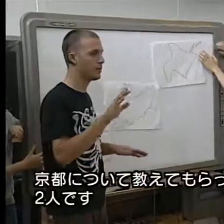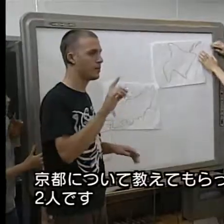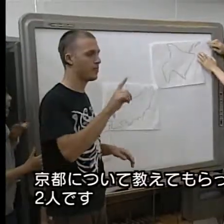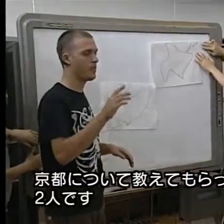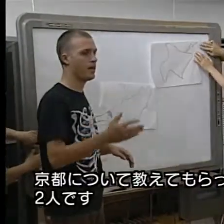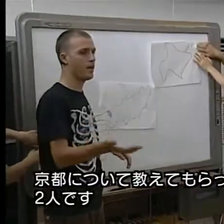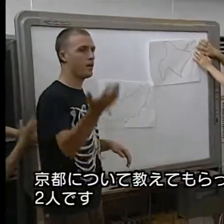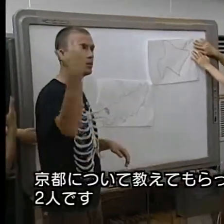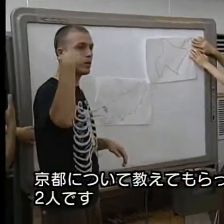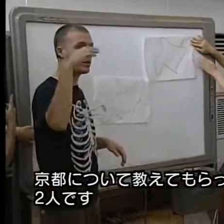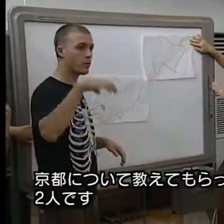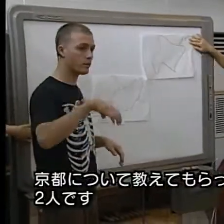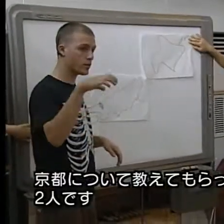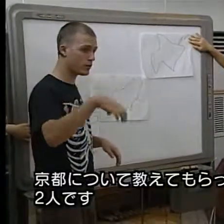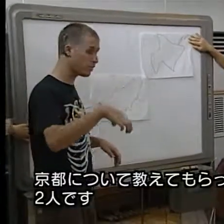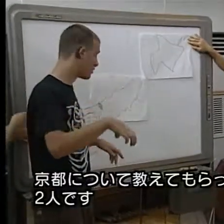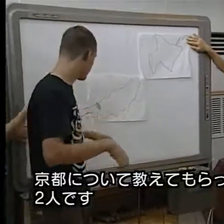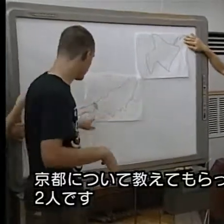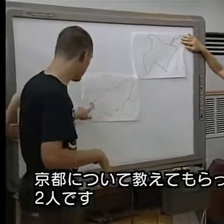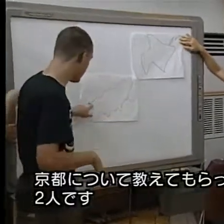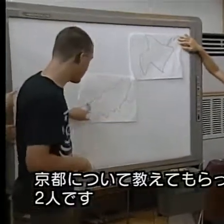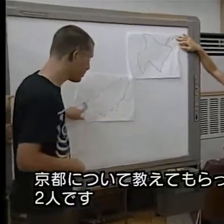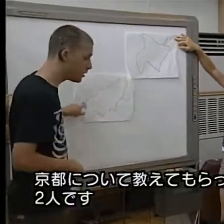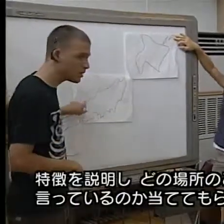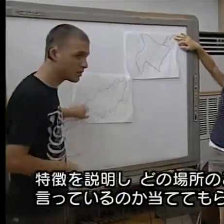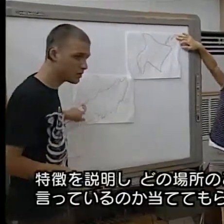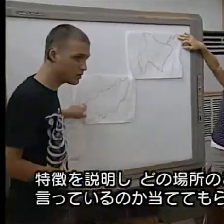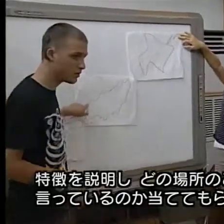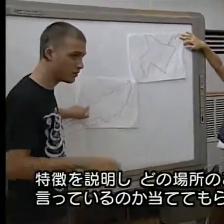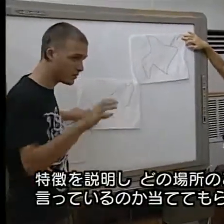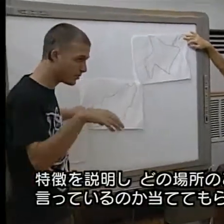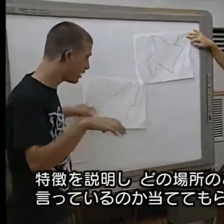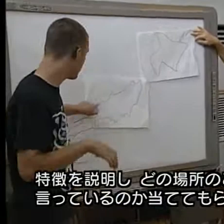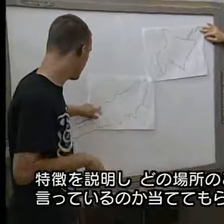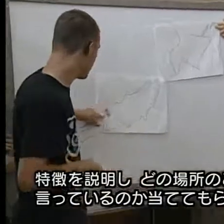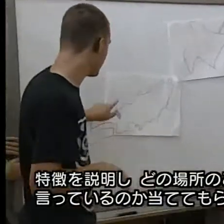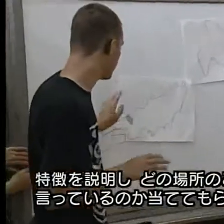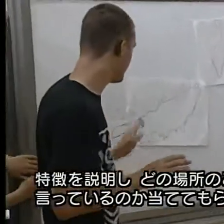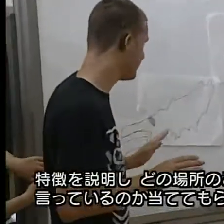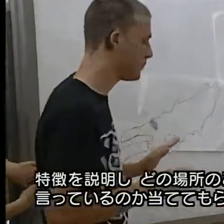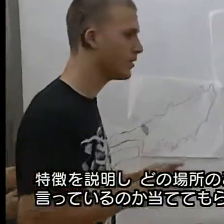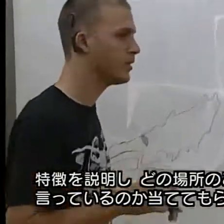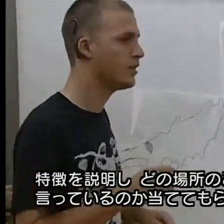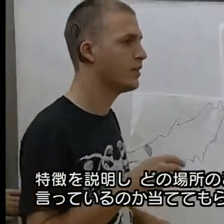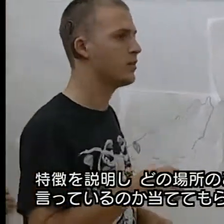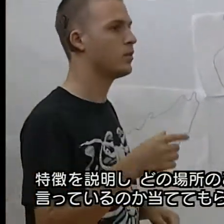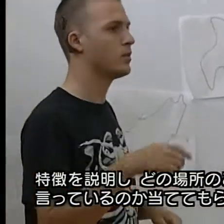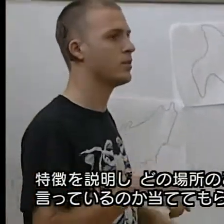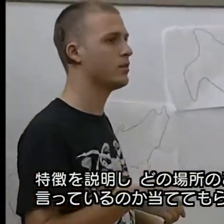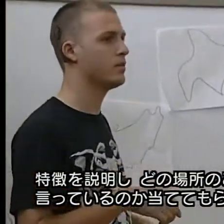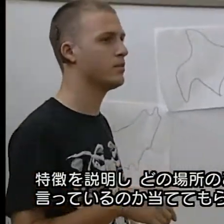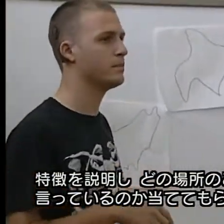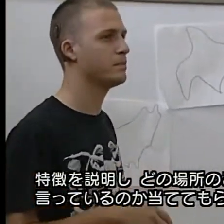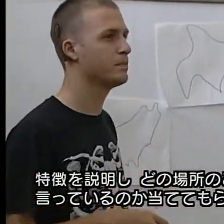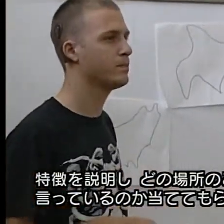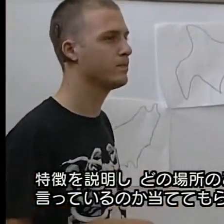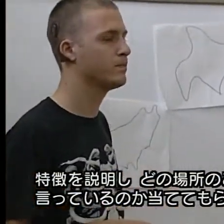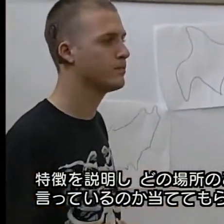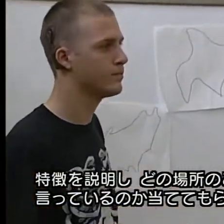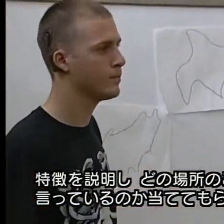京都について教えてもらっていた2人です。特徴を説明し、どの場所のことを言っているのか当